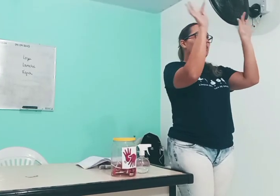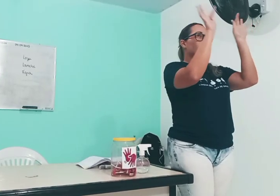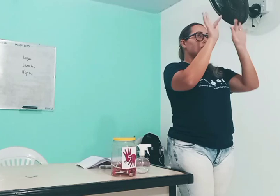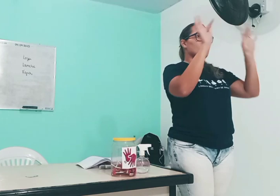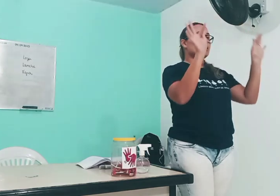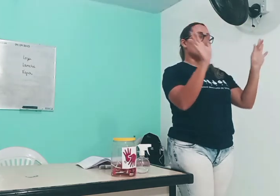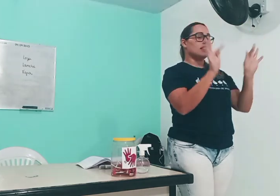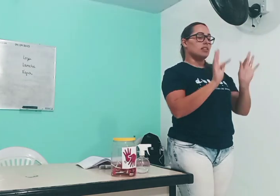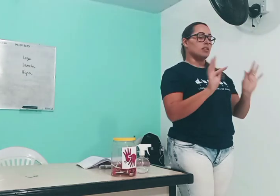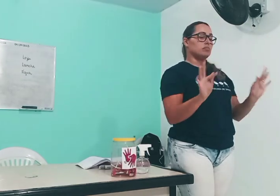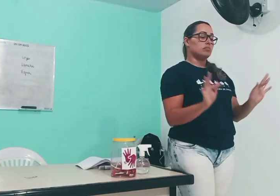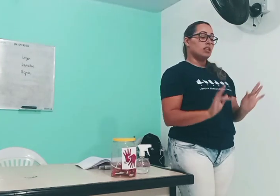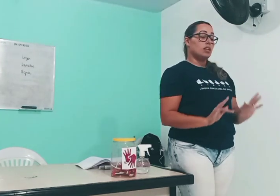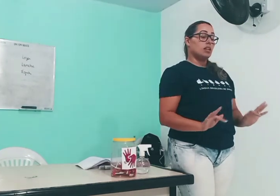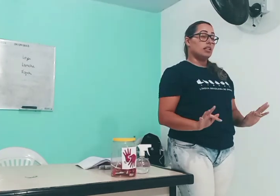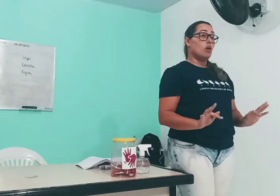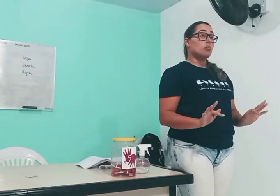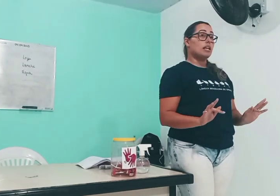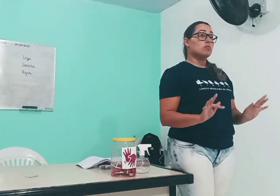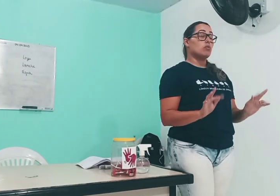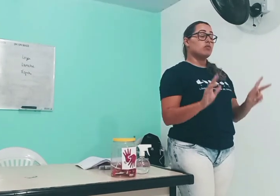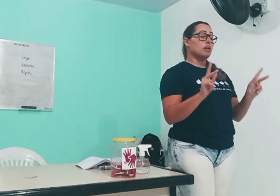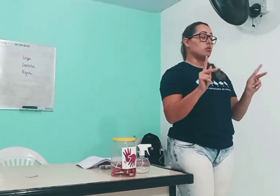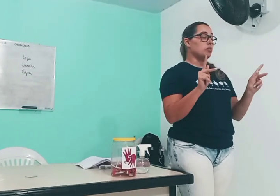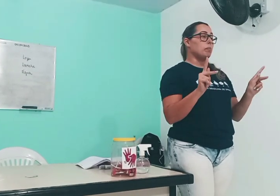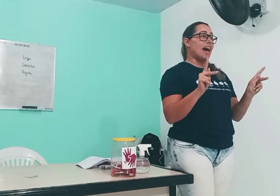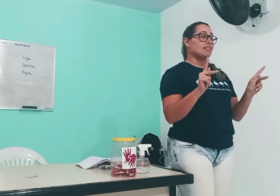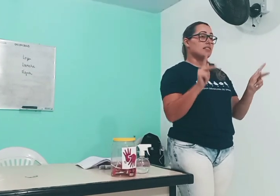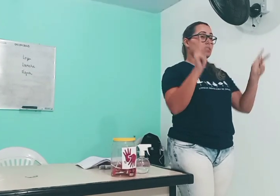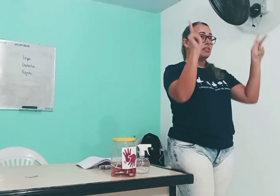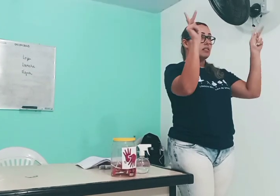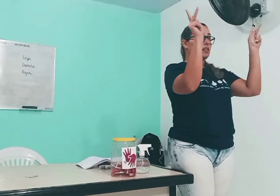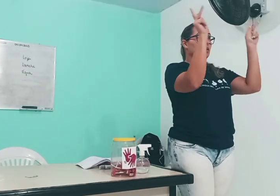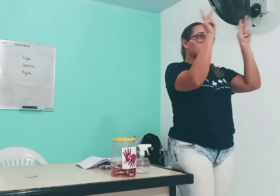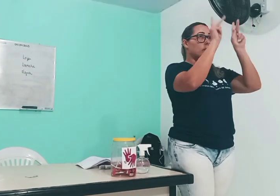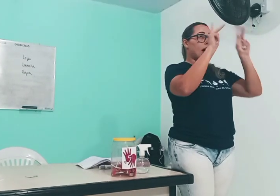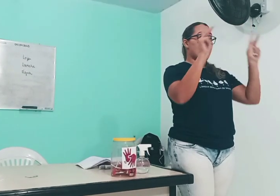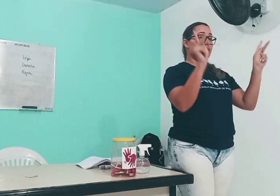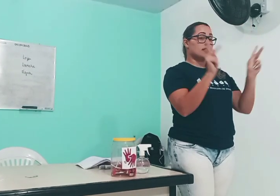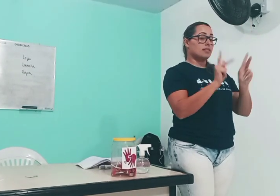você faz esse aqui. Que é o mesmo movimento de paz. Paz.